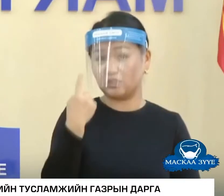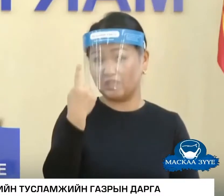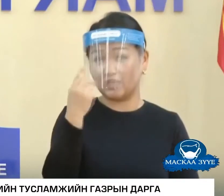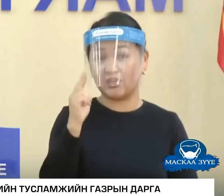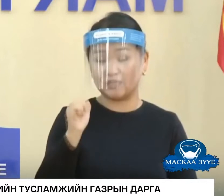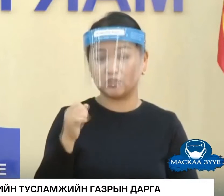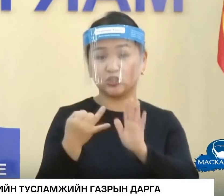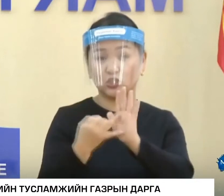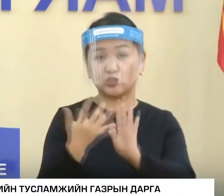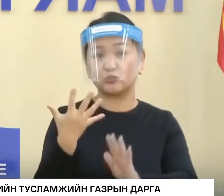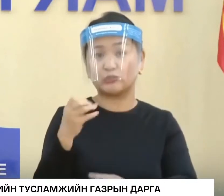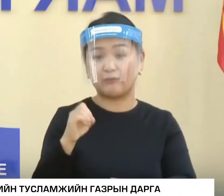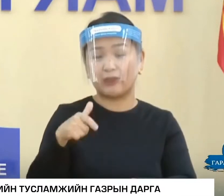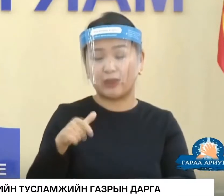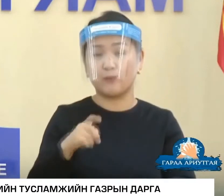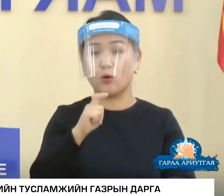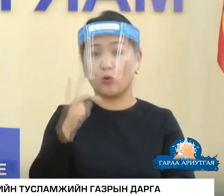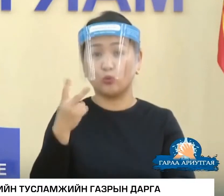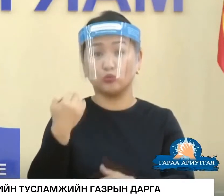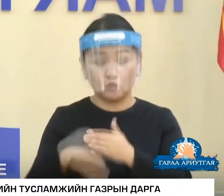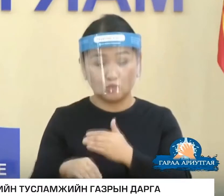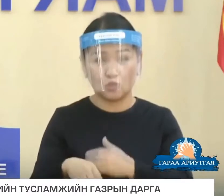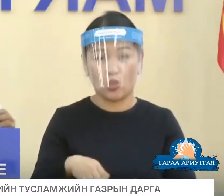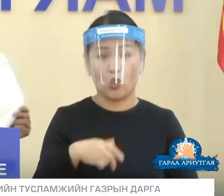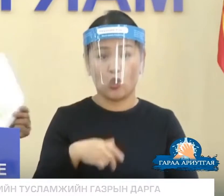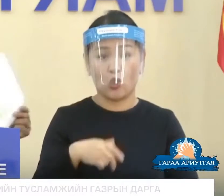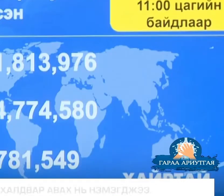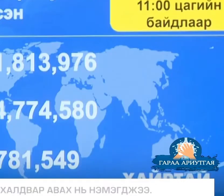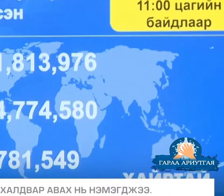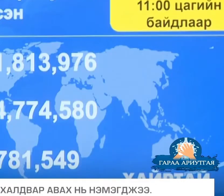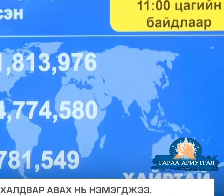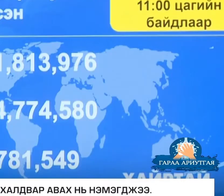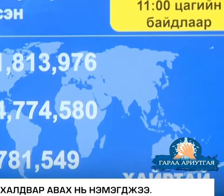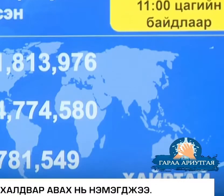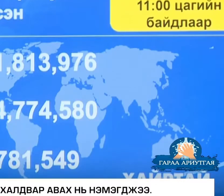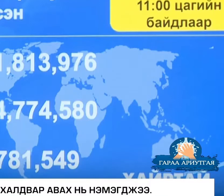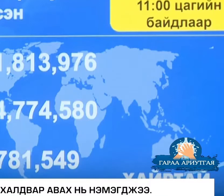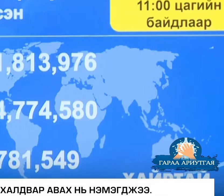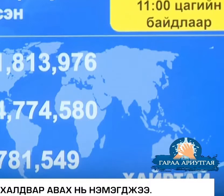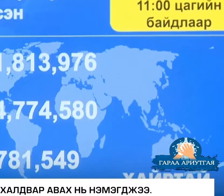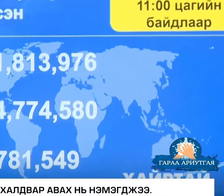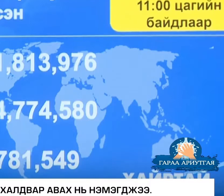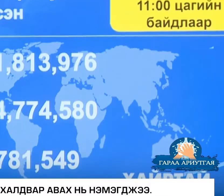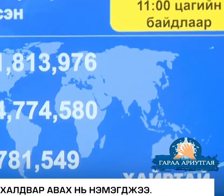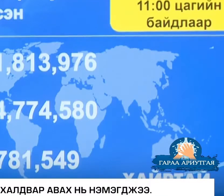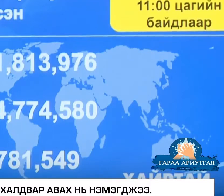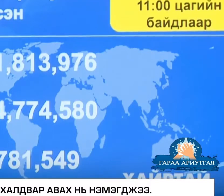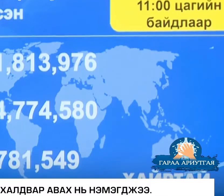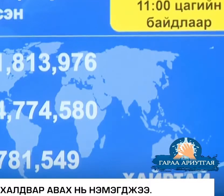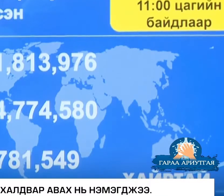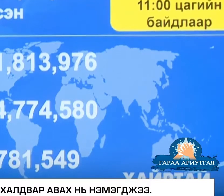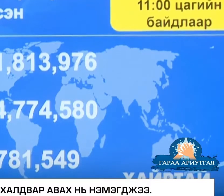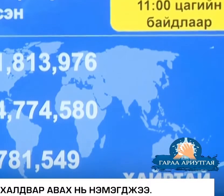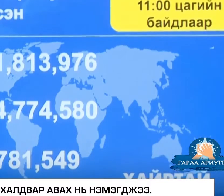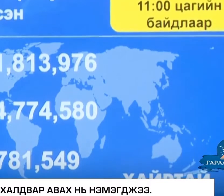тайвун гарам хүүл миндэлсэн багаа 13-н тауғын хоханшу. Дэлхэд ахэн коронавирус-эн халтурар 20-нэгээн сай наимзуүн 13